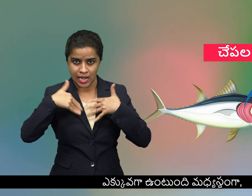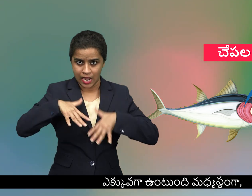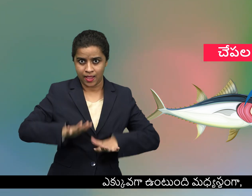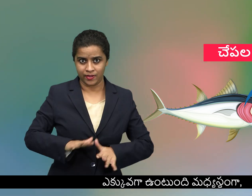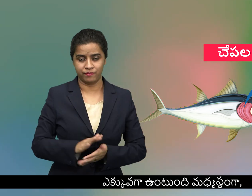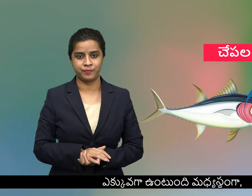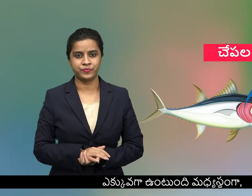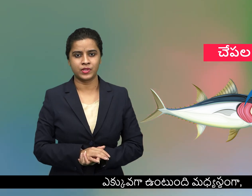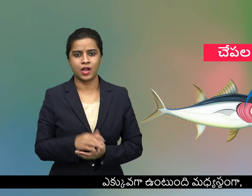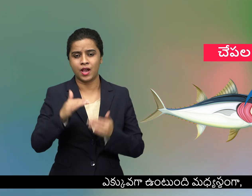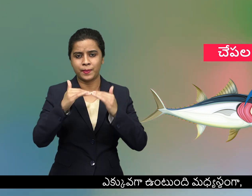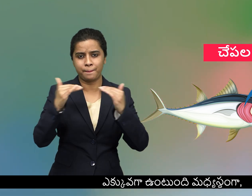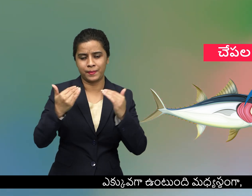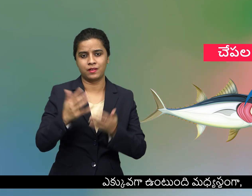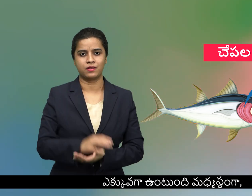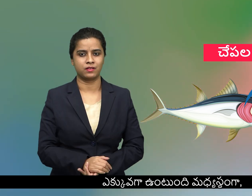మధ్యస్థంగా